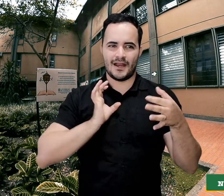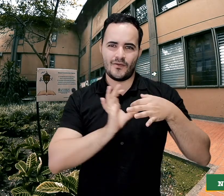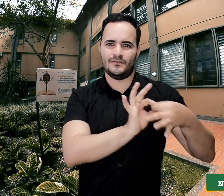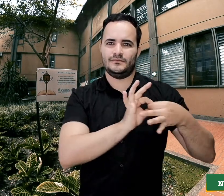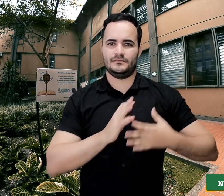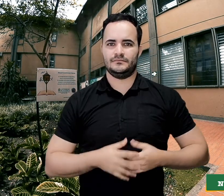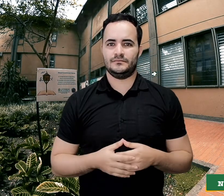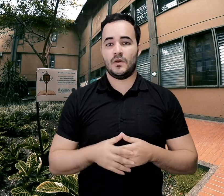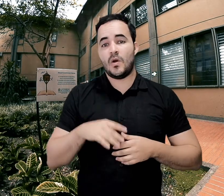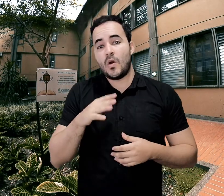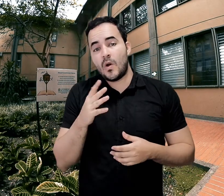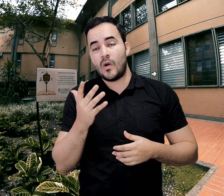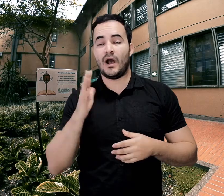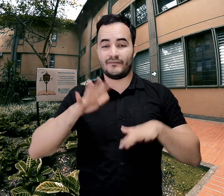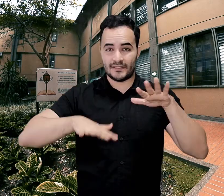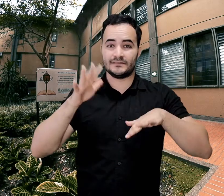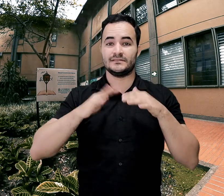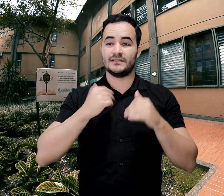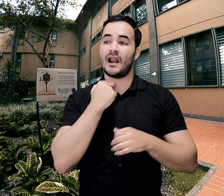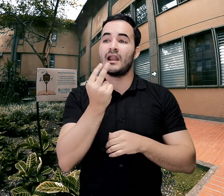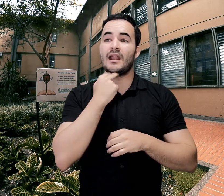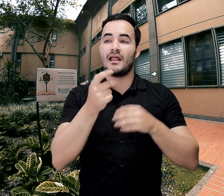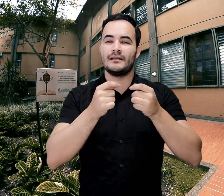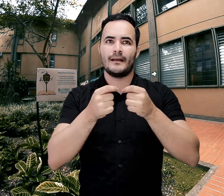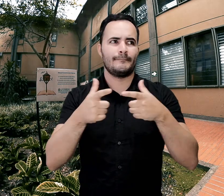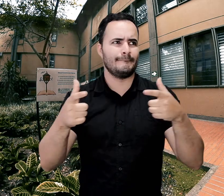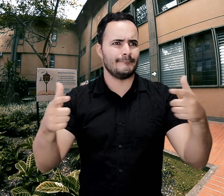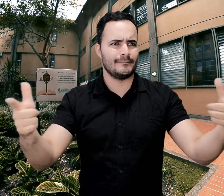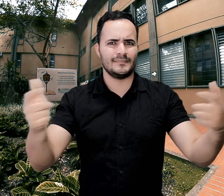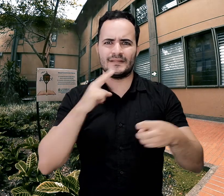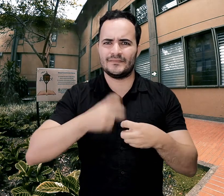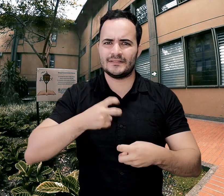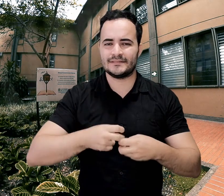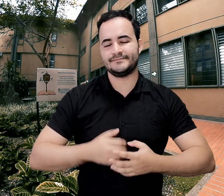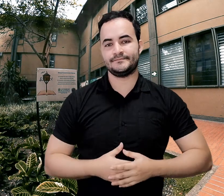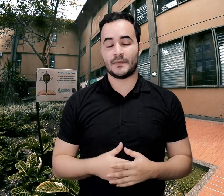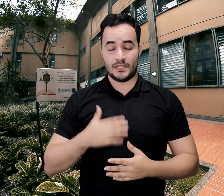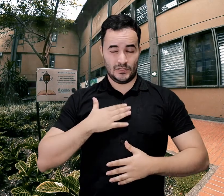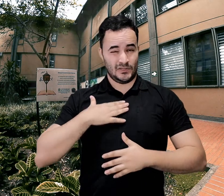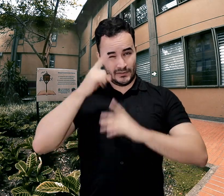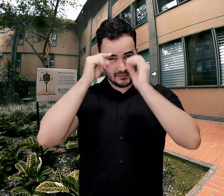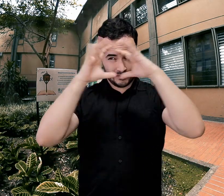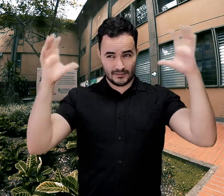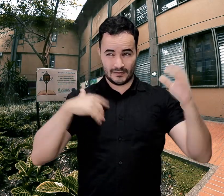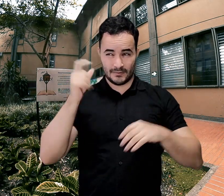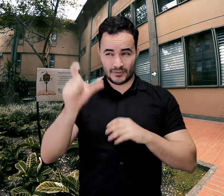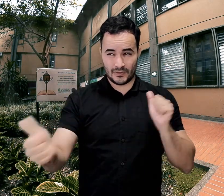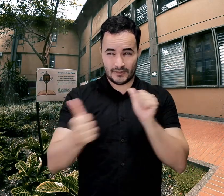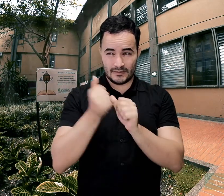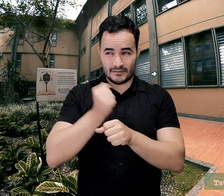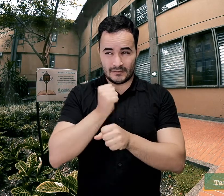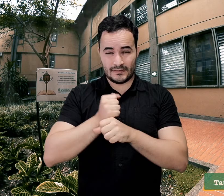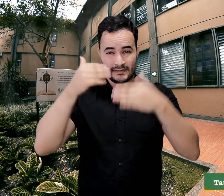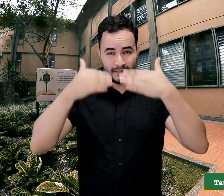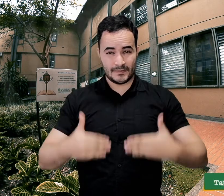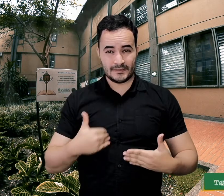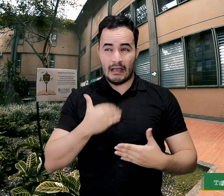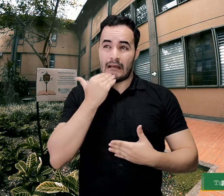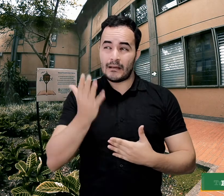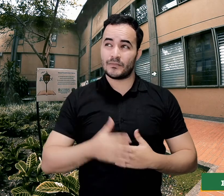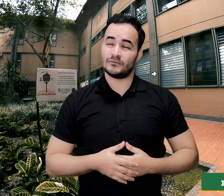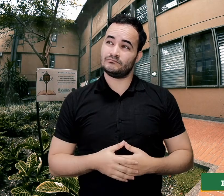la acústica puede ser un poco difícil. Si me tocara trabajar con una persona con discapacidad, creo que mi temor vendría de que